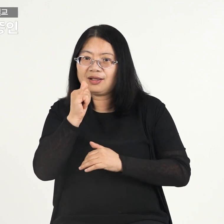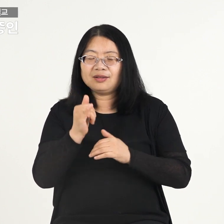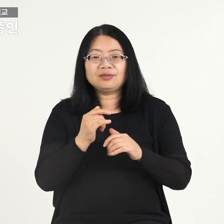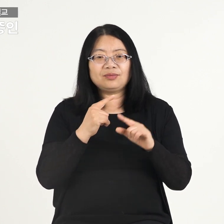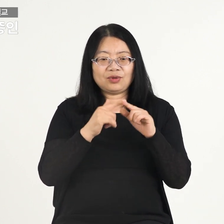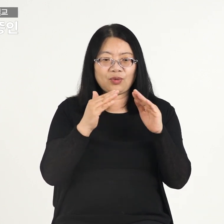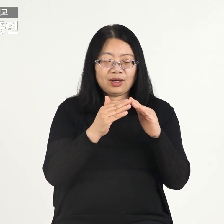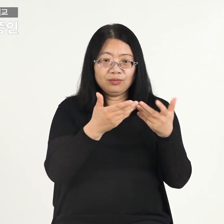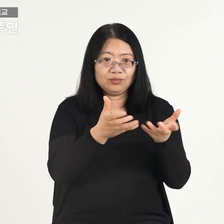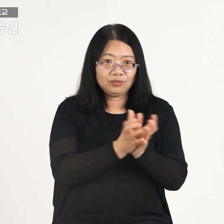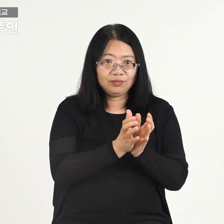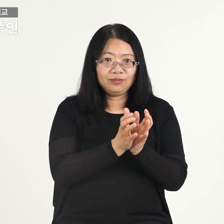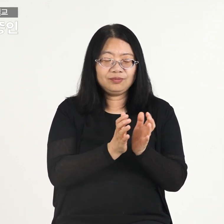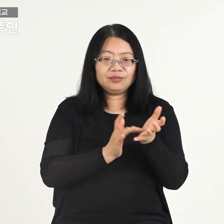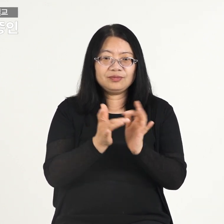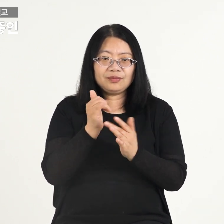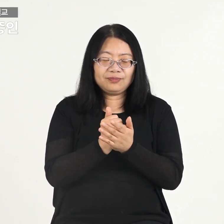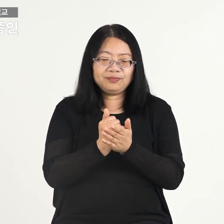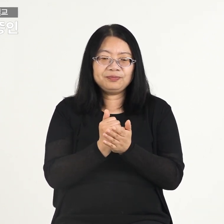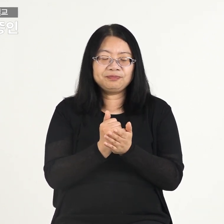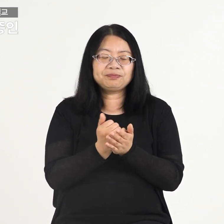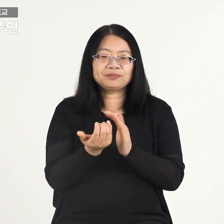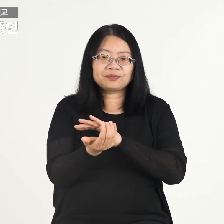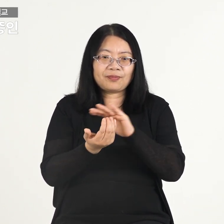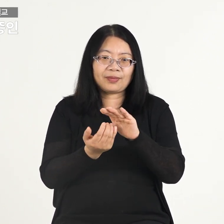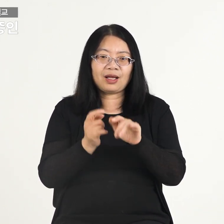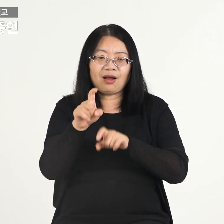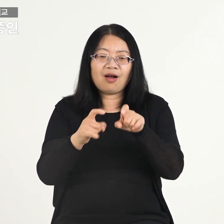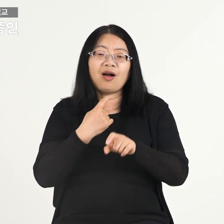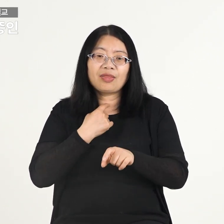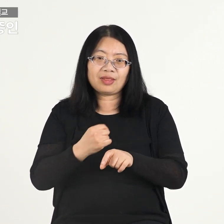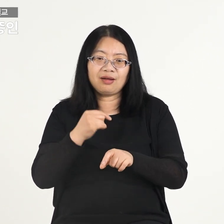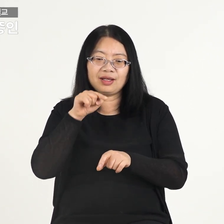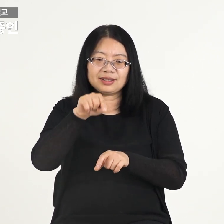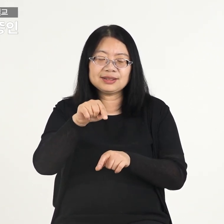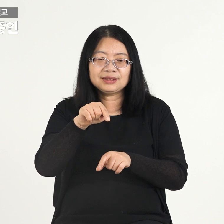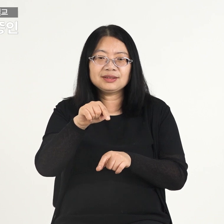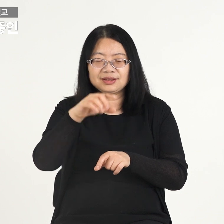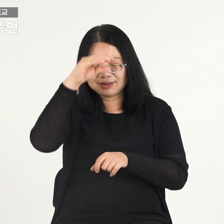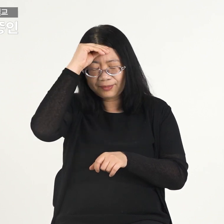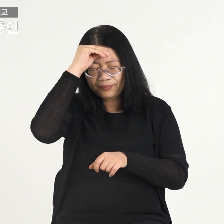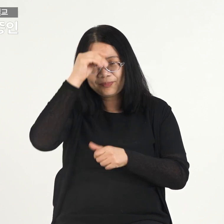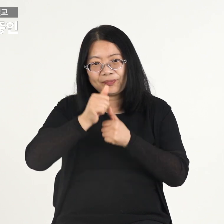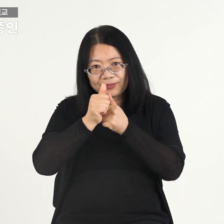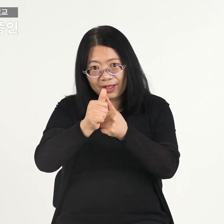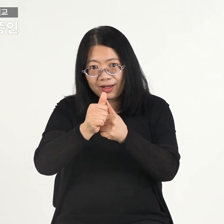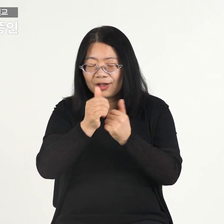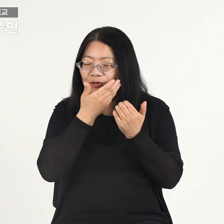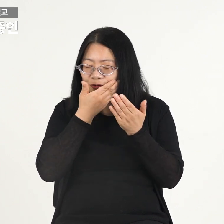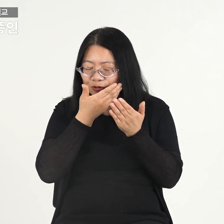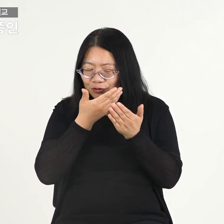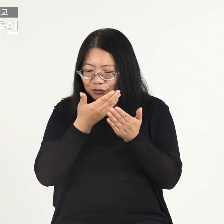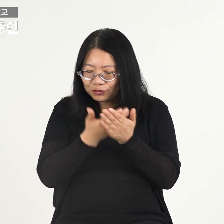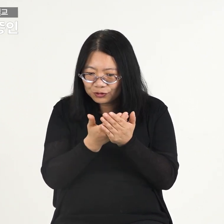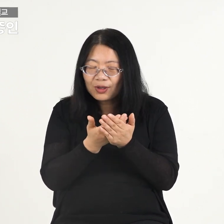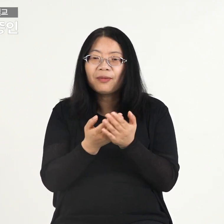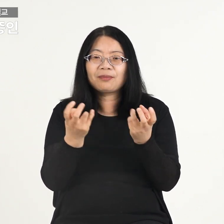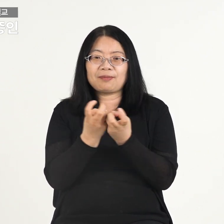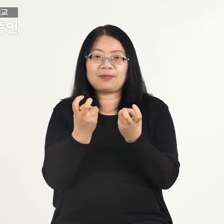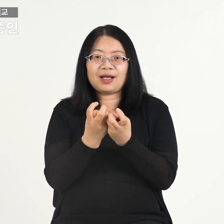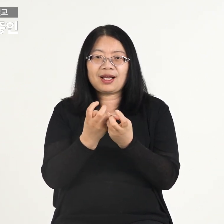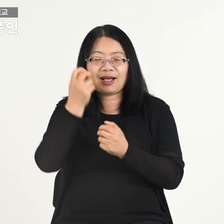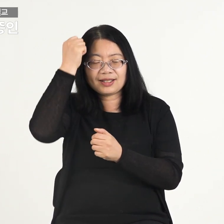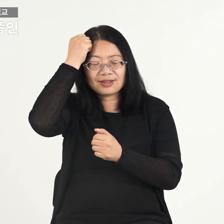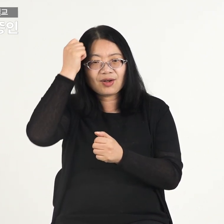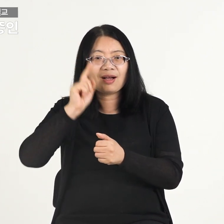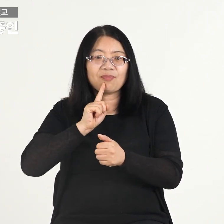그리스도께서 앞서 걸어가신 그 길을 닮아야 되는 중요한 원리라고 말씀을 드렸습니다. 그